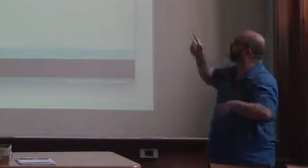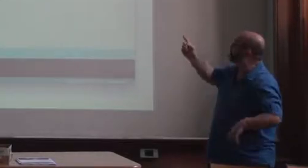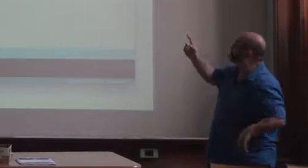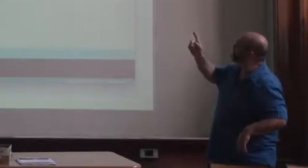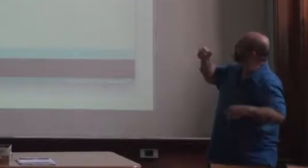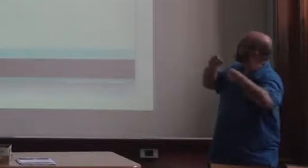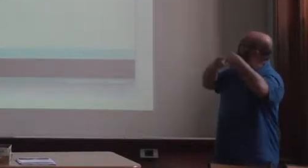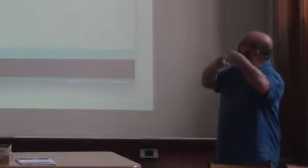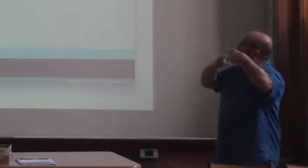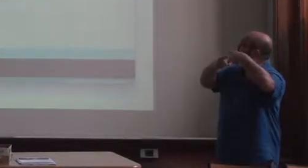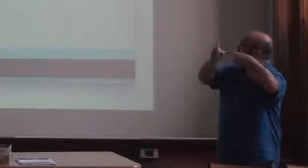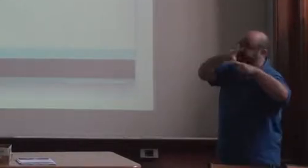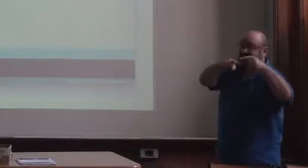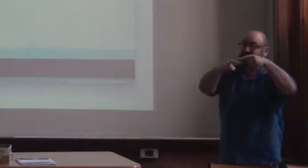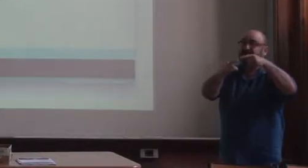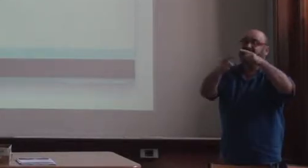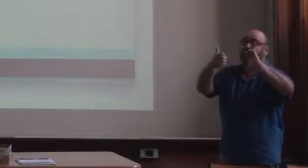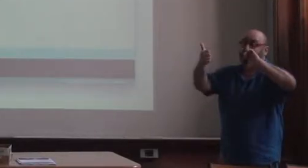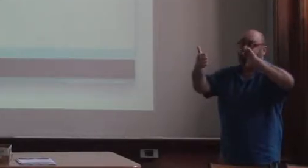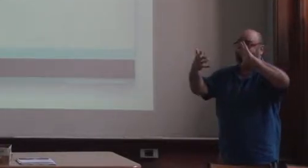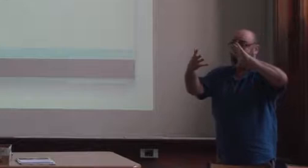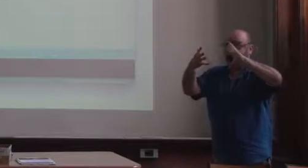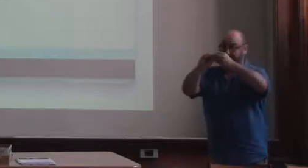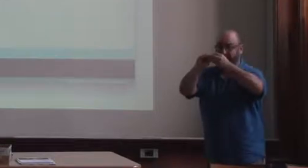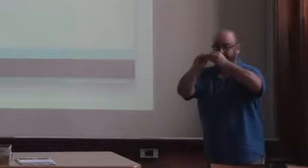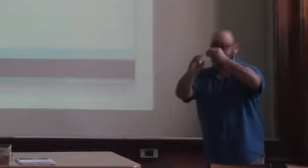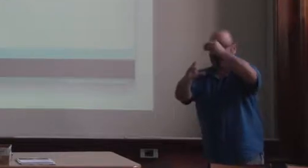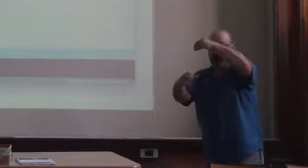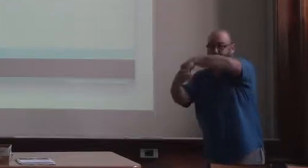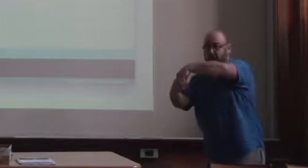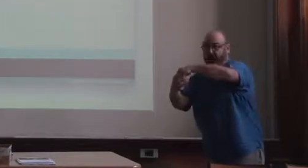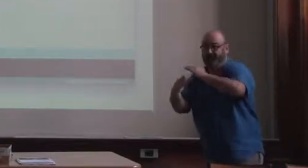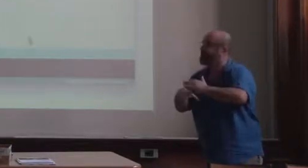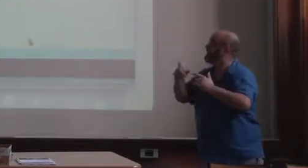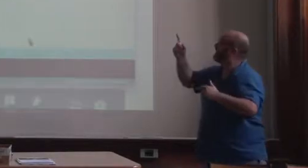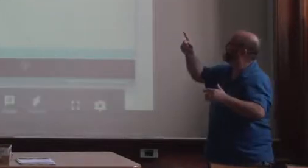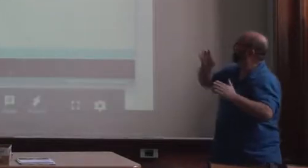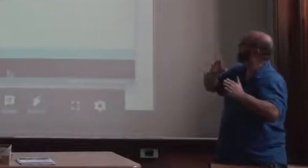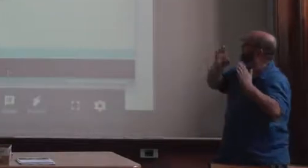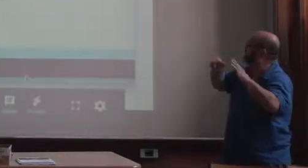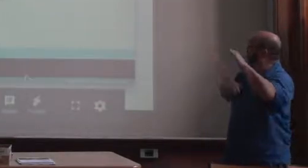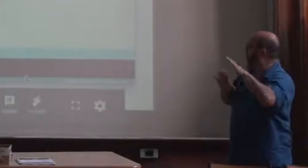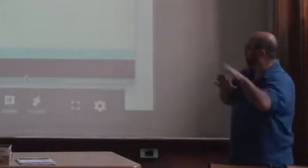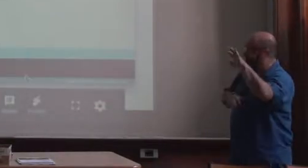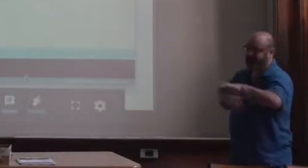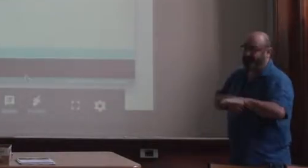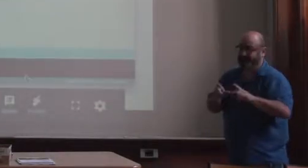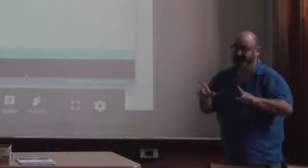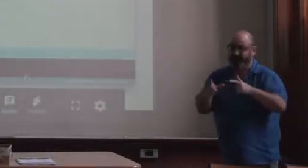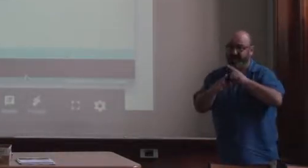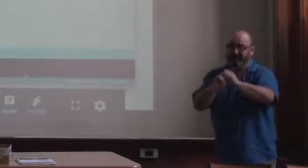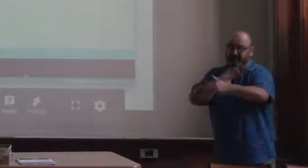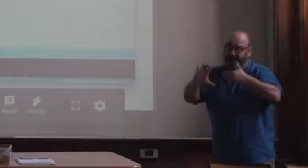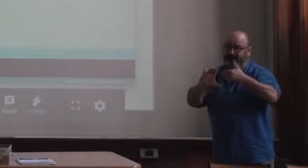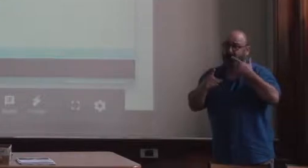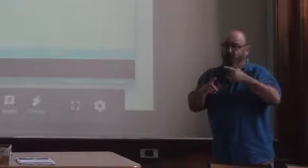dit compile et upload sur ma carte, et puis c'est votre code et un peu un terminal pour le debugging, mais ça